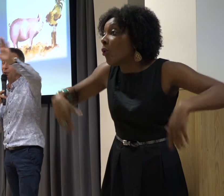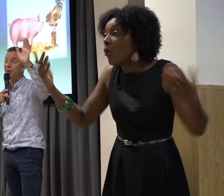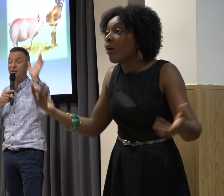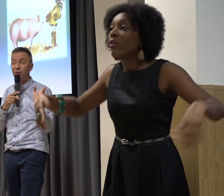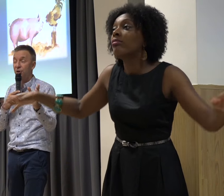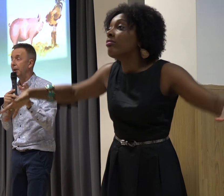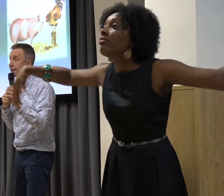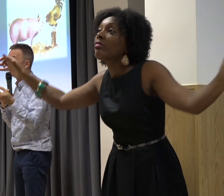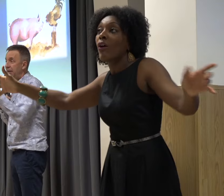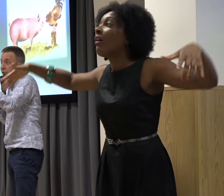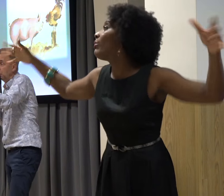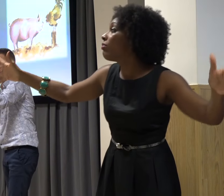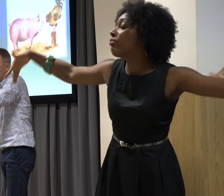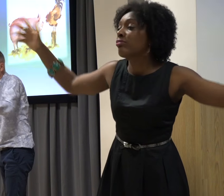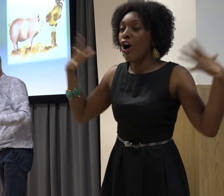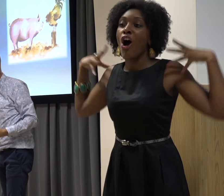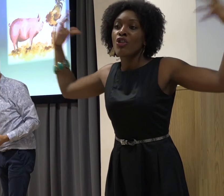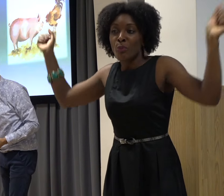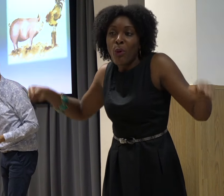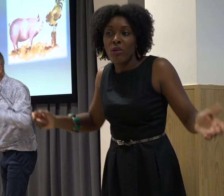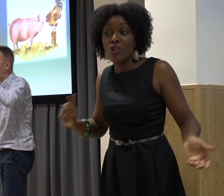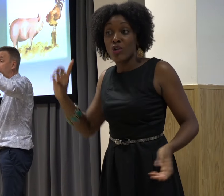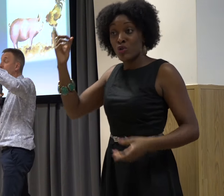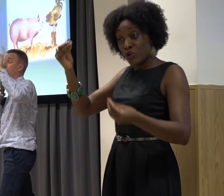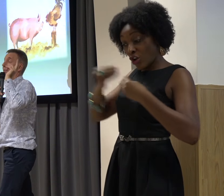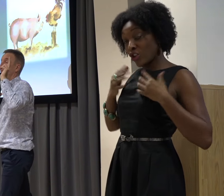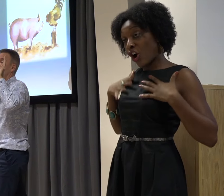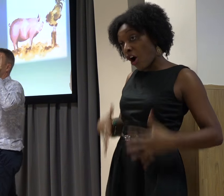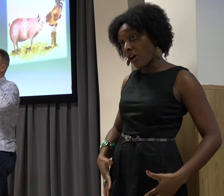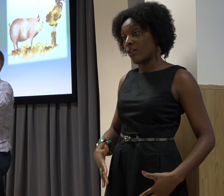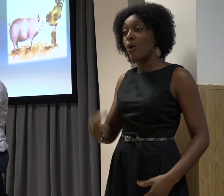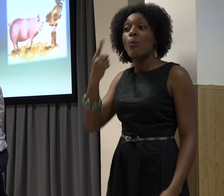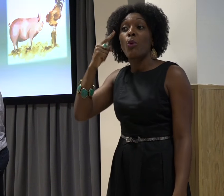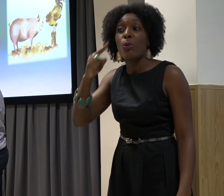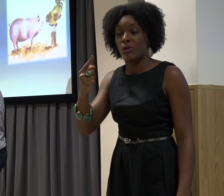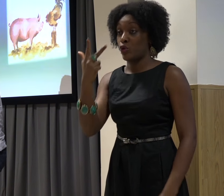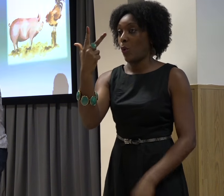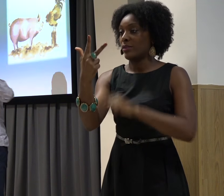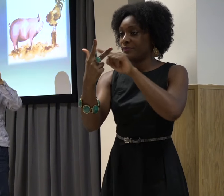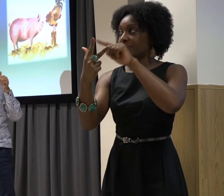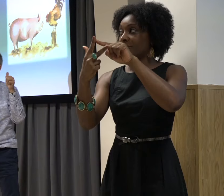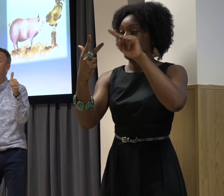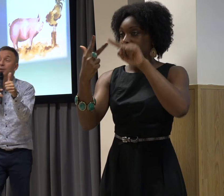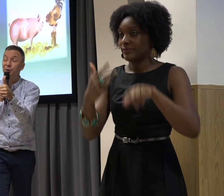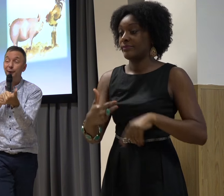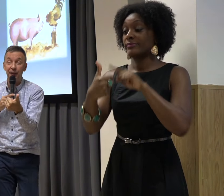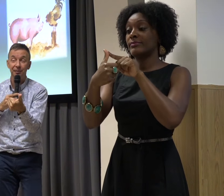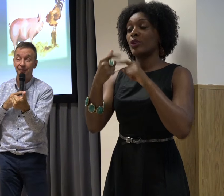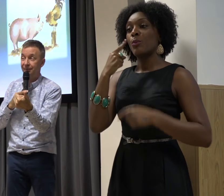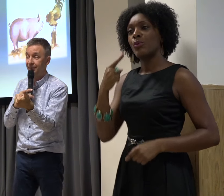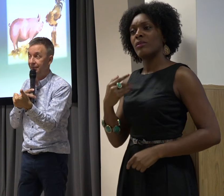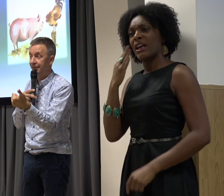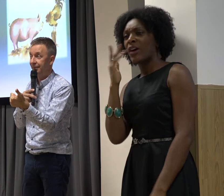ça, comme les anges. Mais Dieu nous a donné un corps pour 3 choses. La première, afin de nous